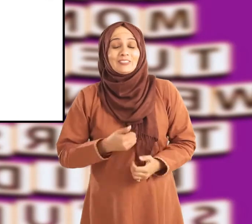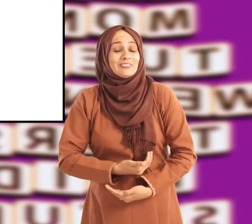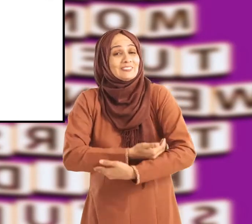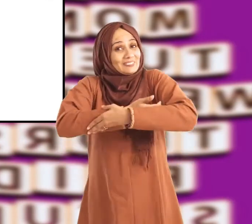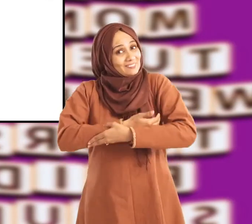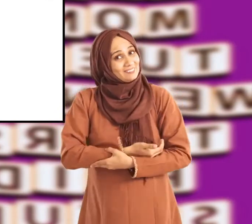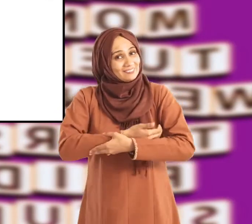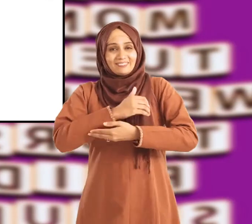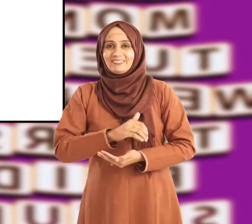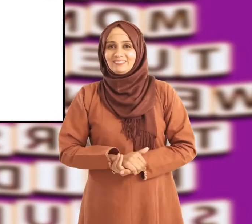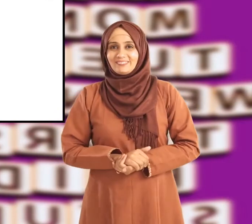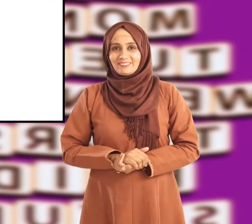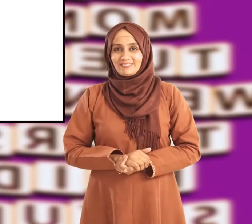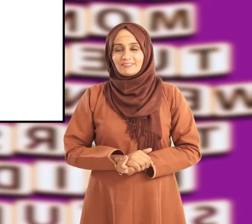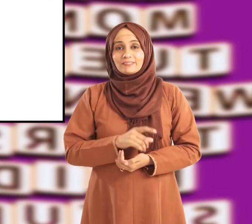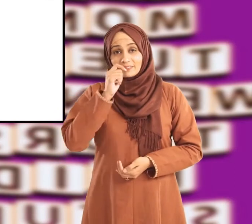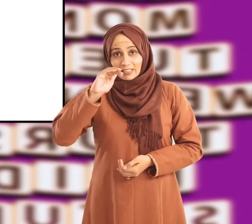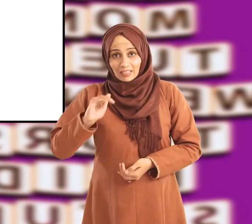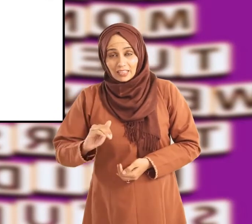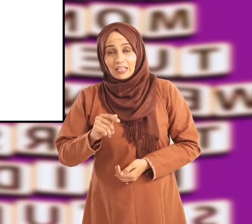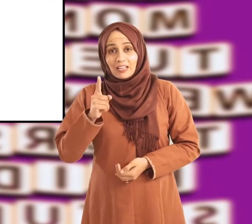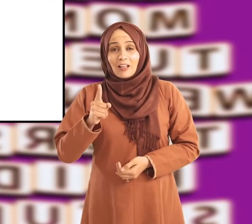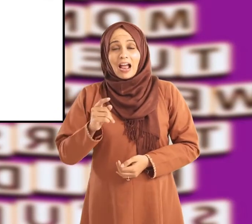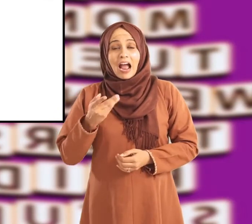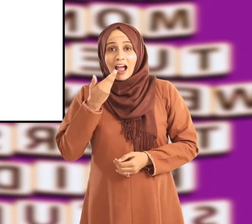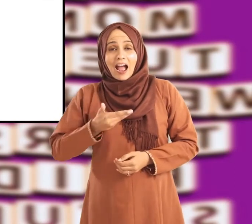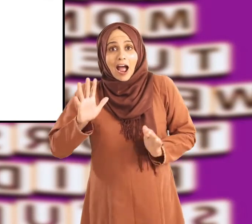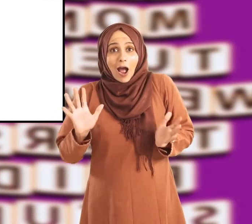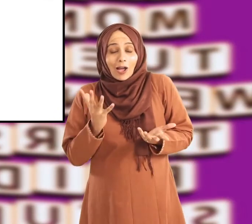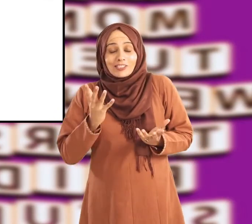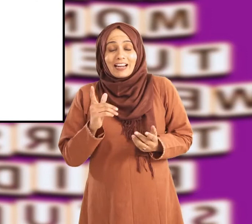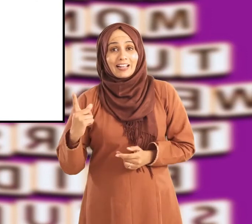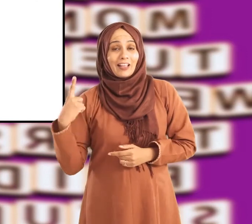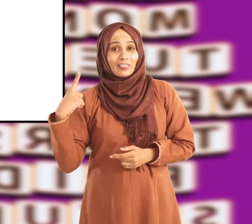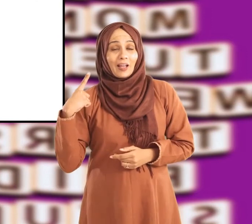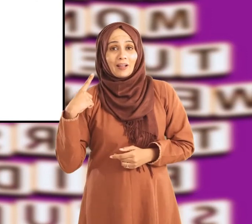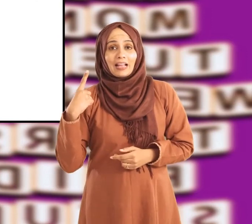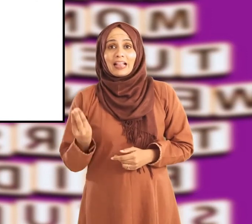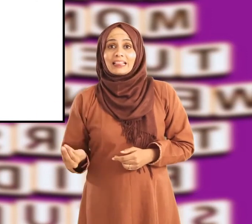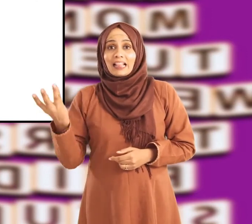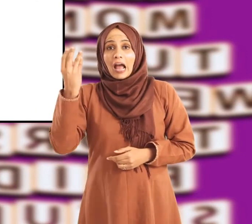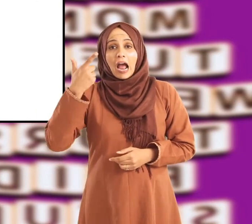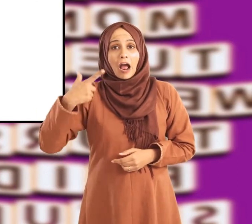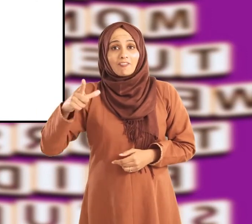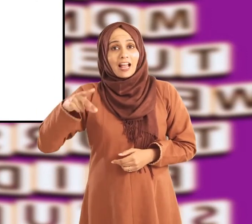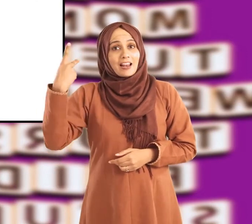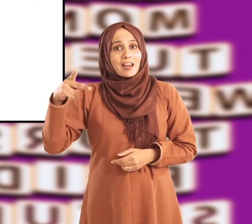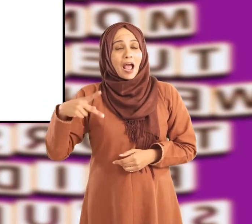کوت میں چڑ گیا احمد نے اس سپرائز کے انتظار میں days of the week بھی یاد کر لیے ہیں